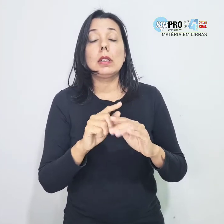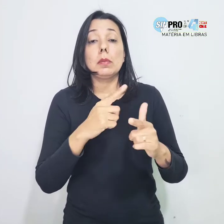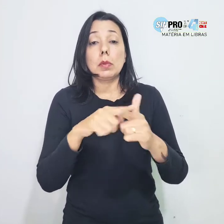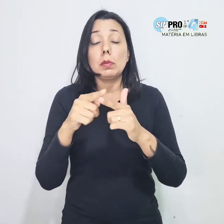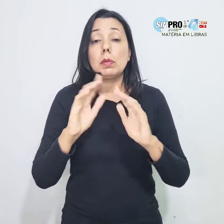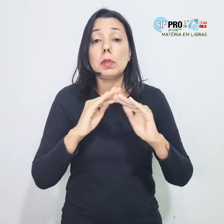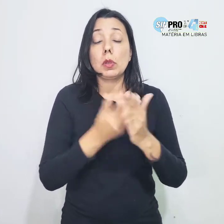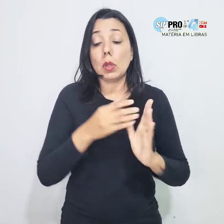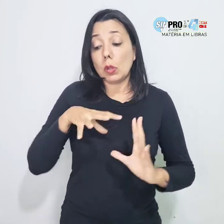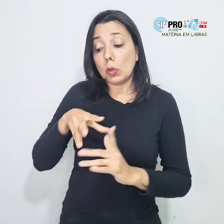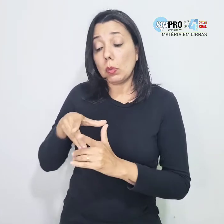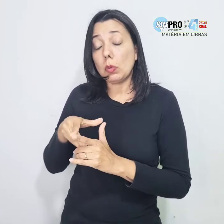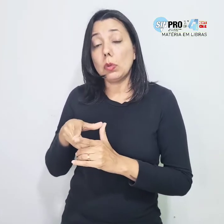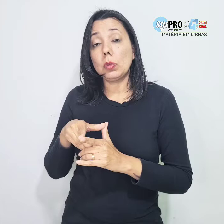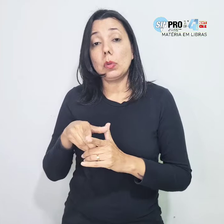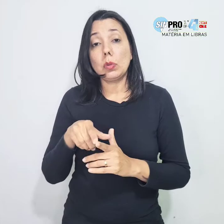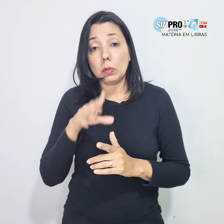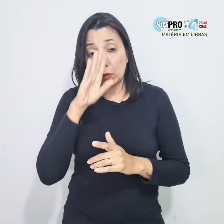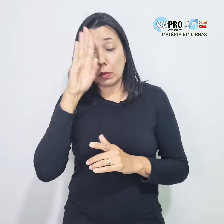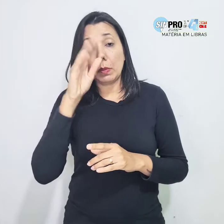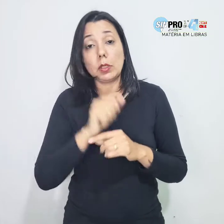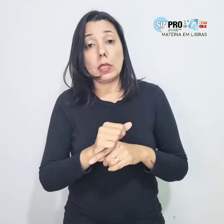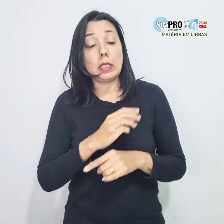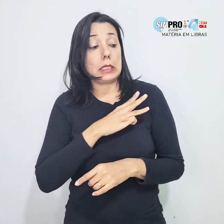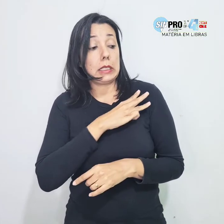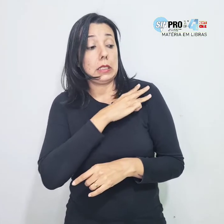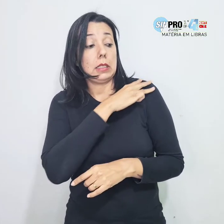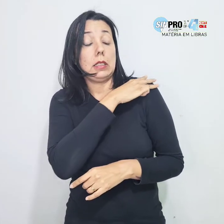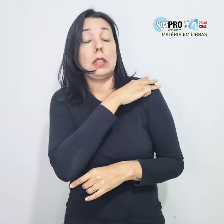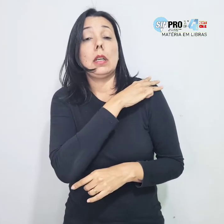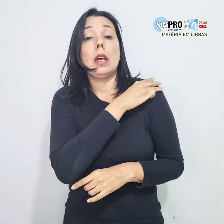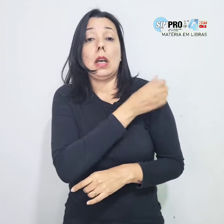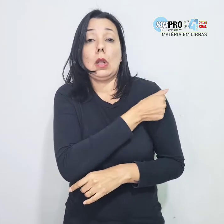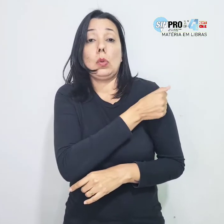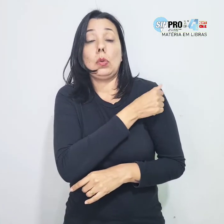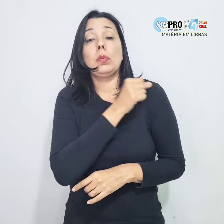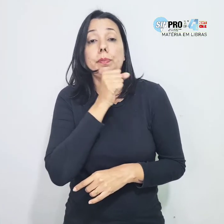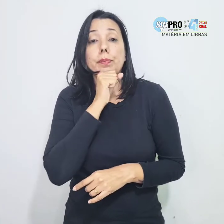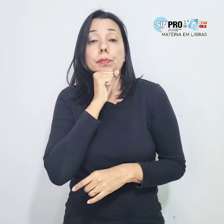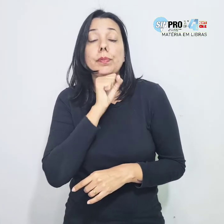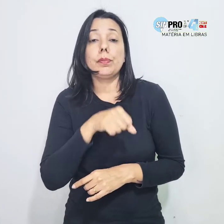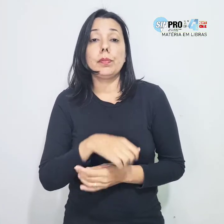mundo, sobretudo nas secundárias, com alunos mais velhos.